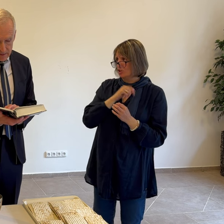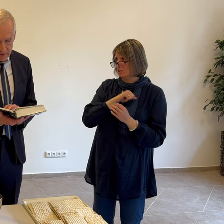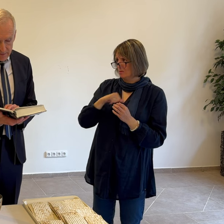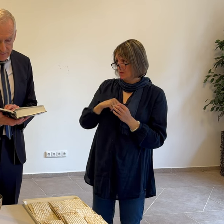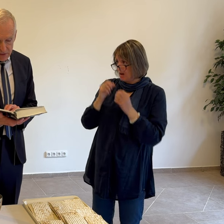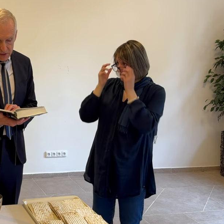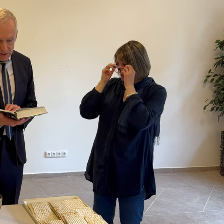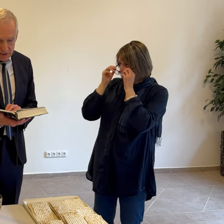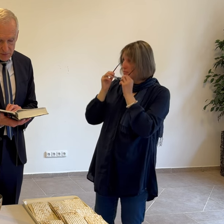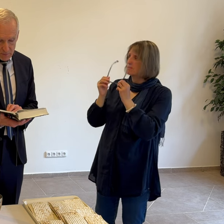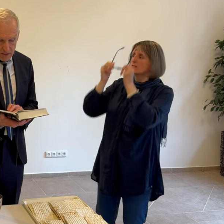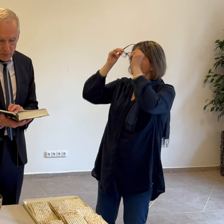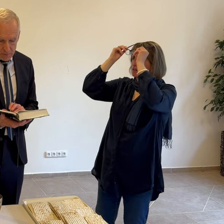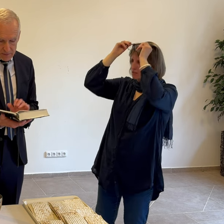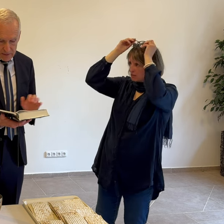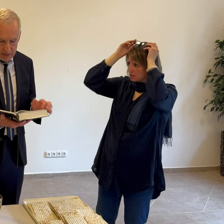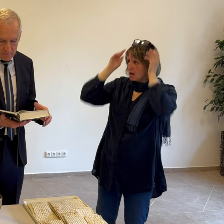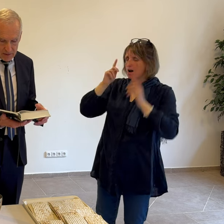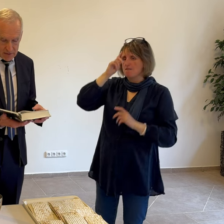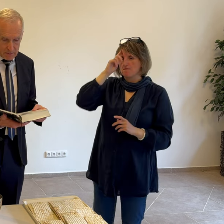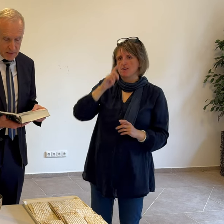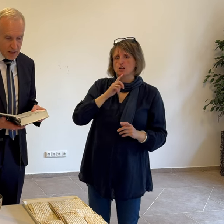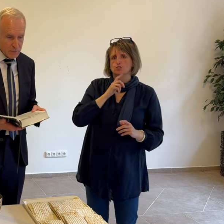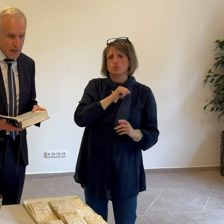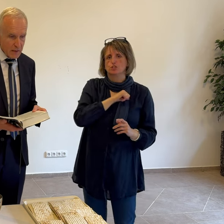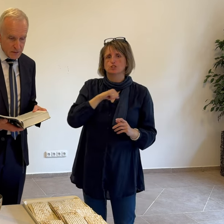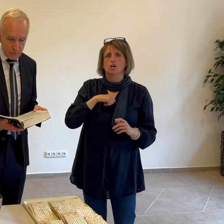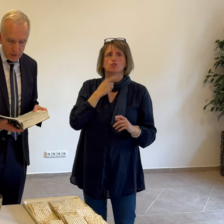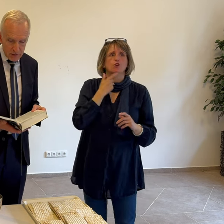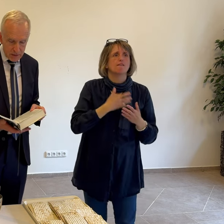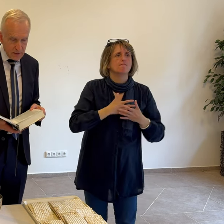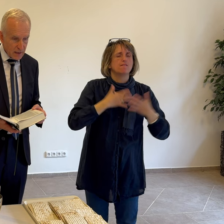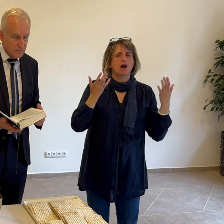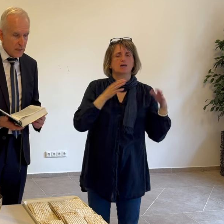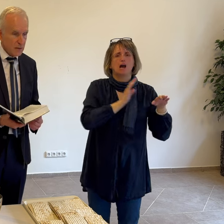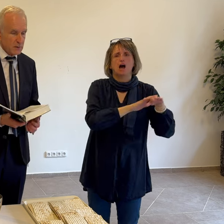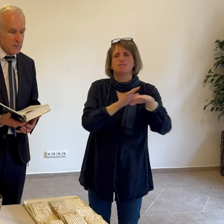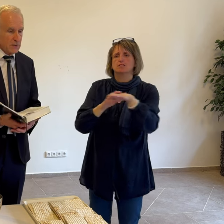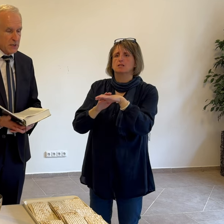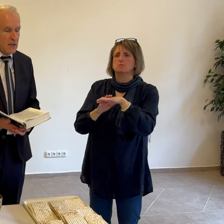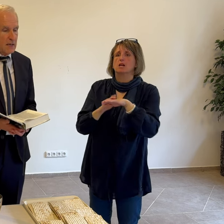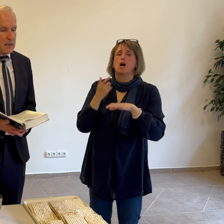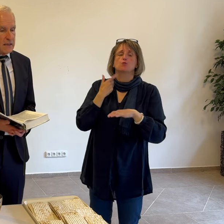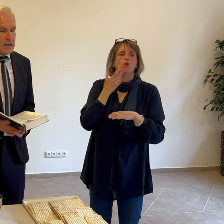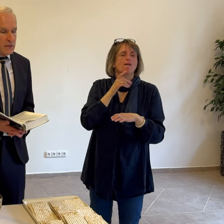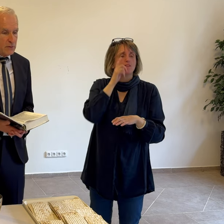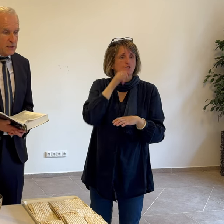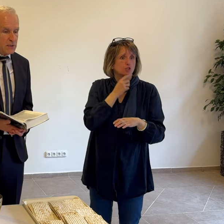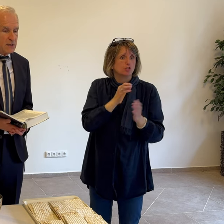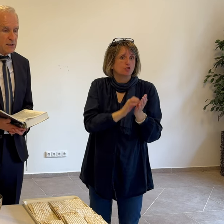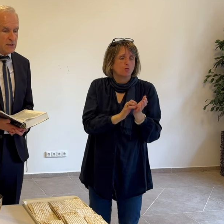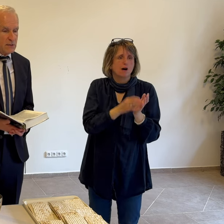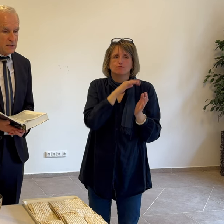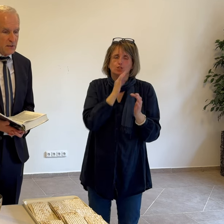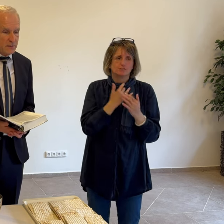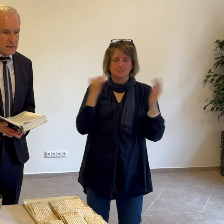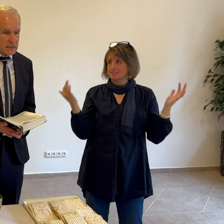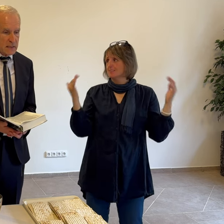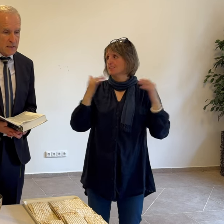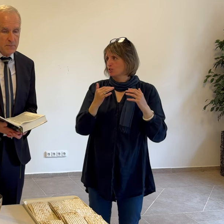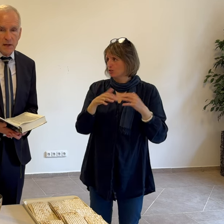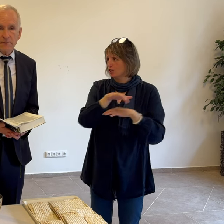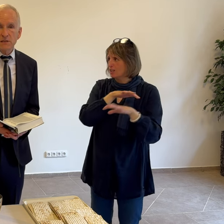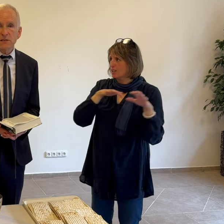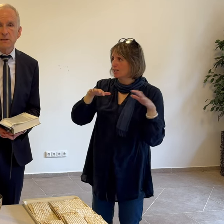a večeře to byla obrovská významná událost společenská událost protože nejdůležitější jídlo v